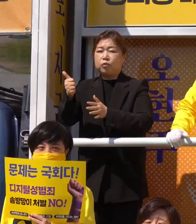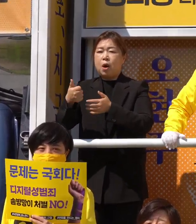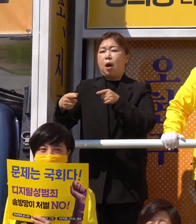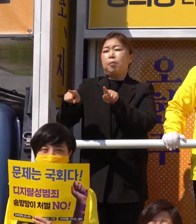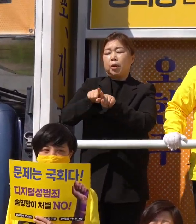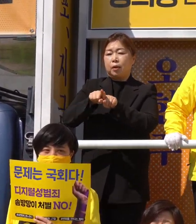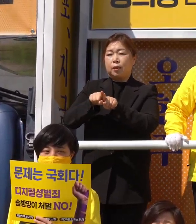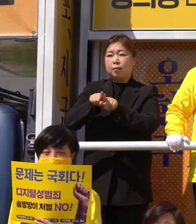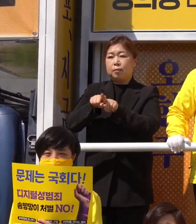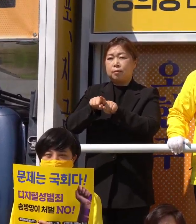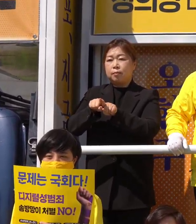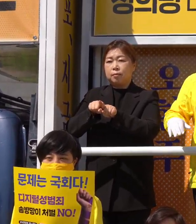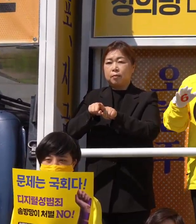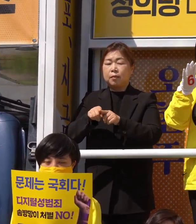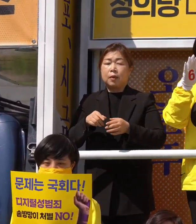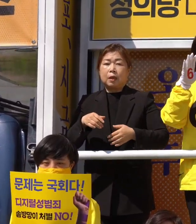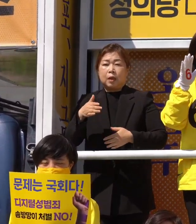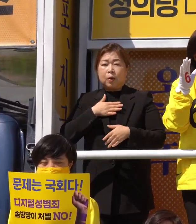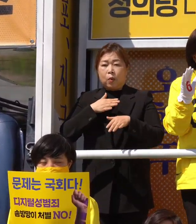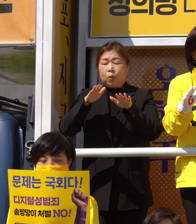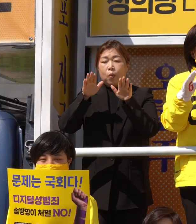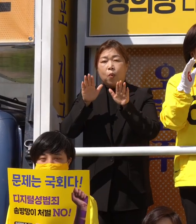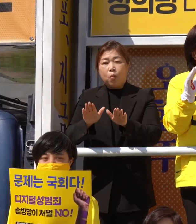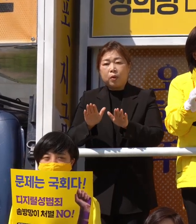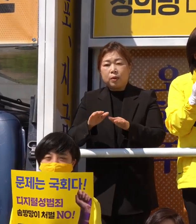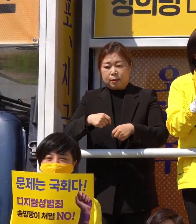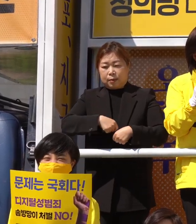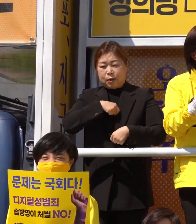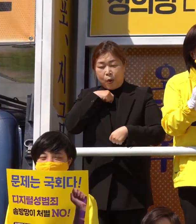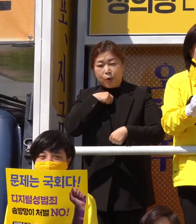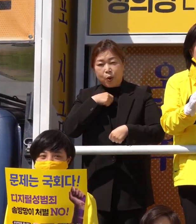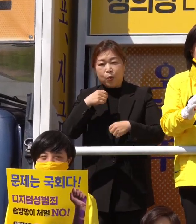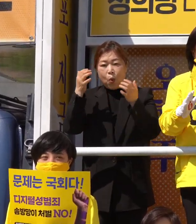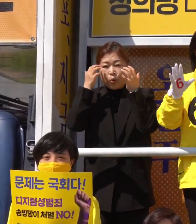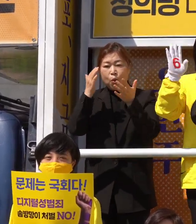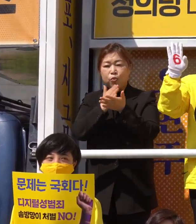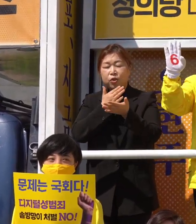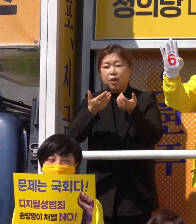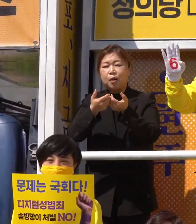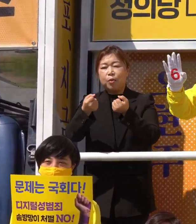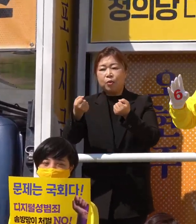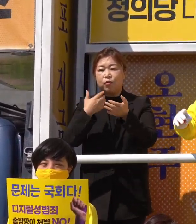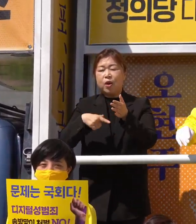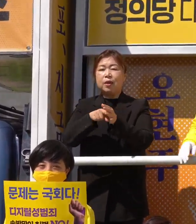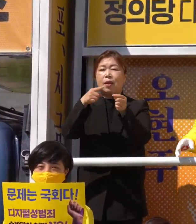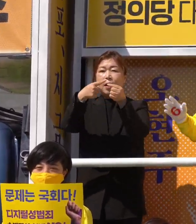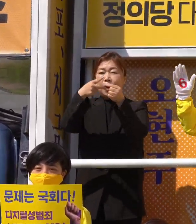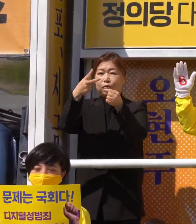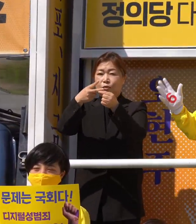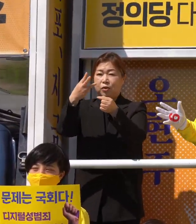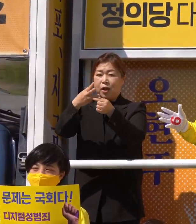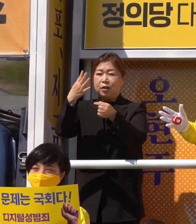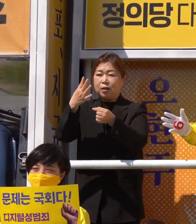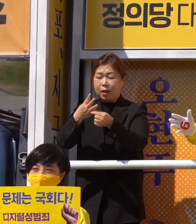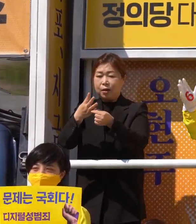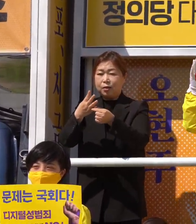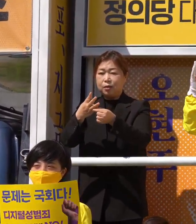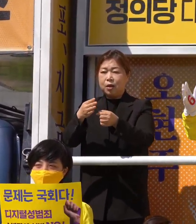동참해야 합니다. 제가 오늘 정의로운 고통분담을 위한 네 가지를